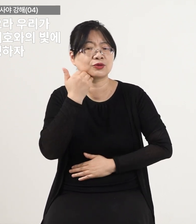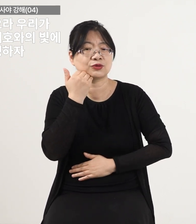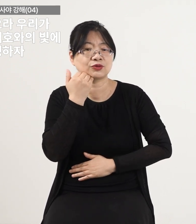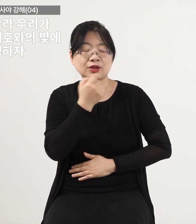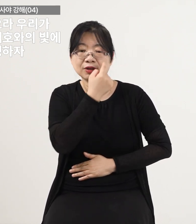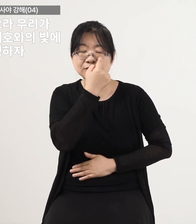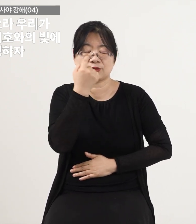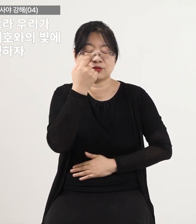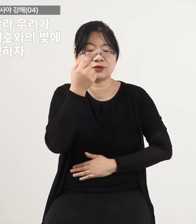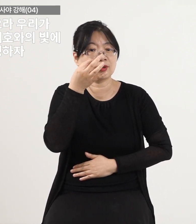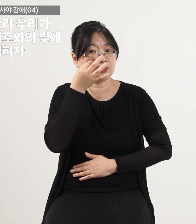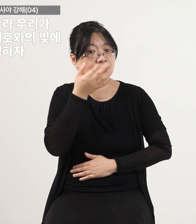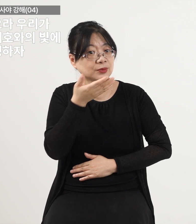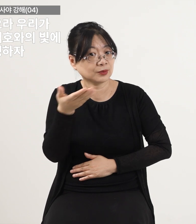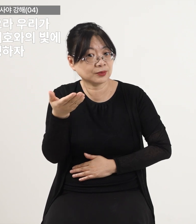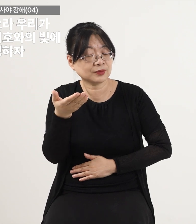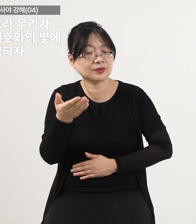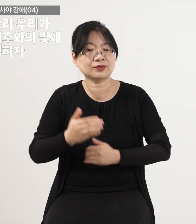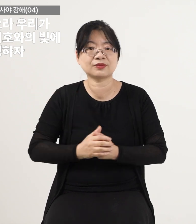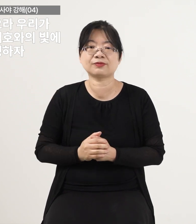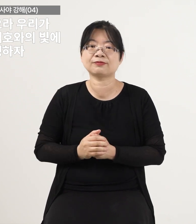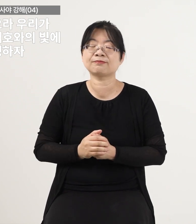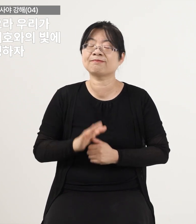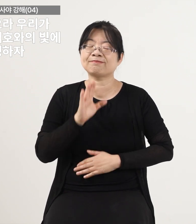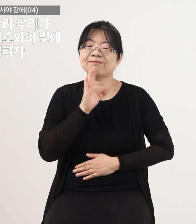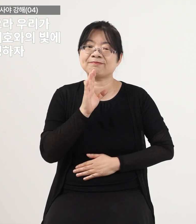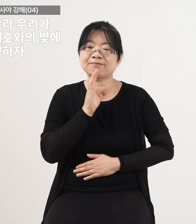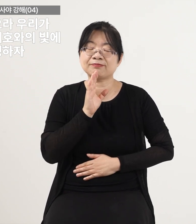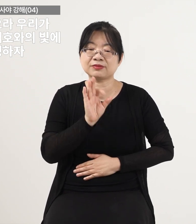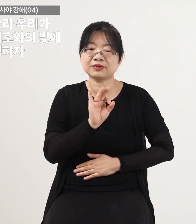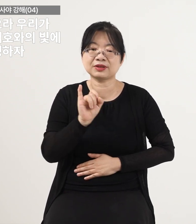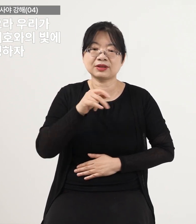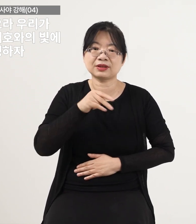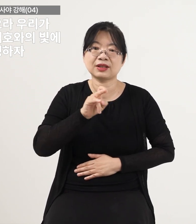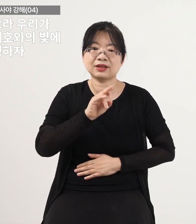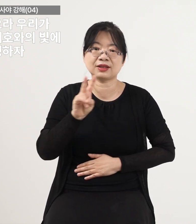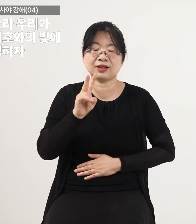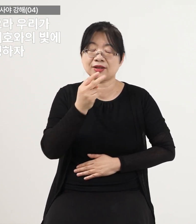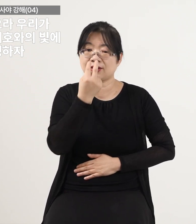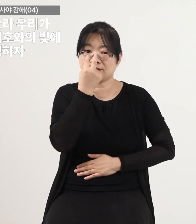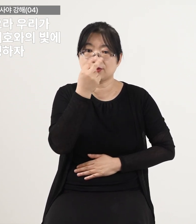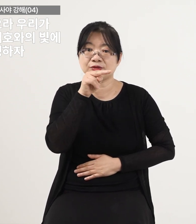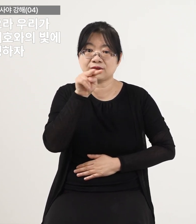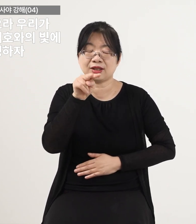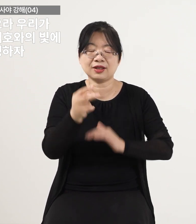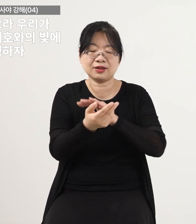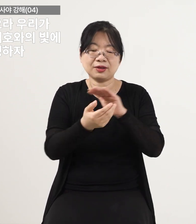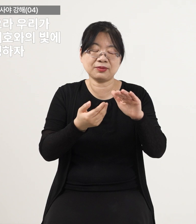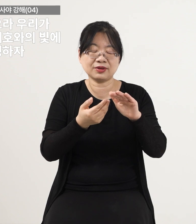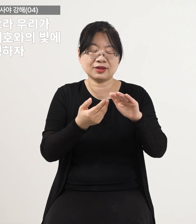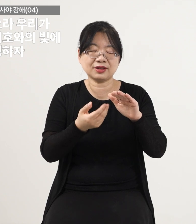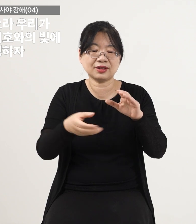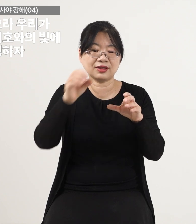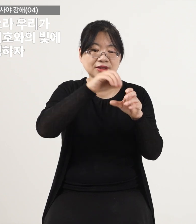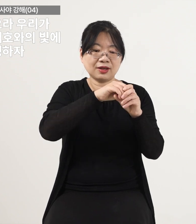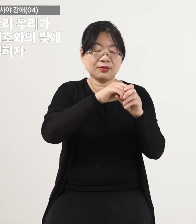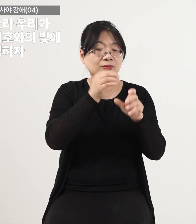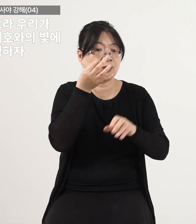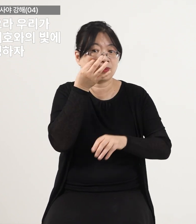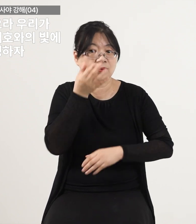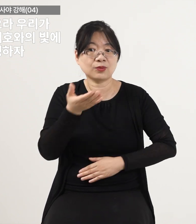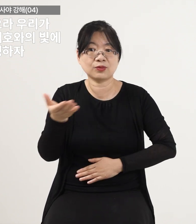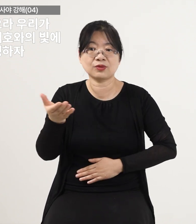눈에 보여주시는 거죠? 그렇습니다. 이사야의 눈에 미리 담아서 보여주시는